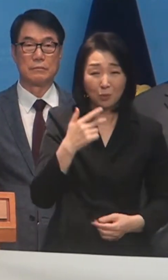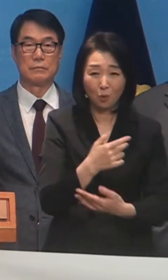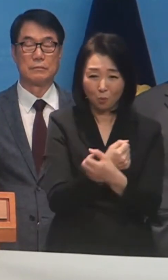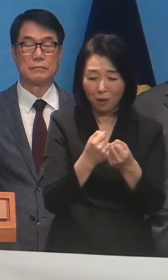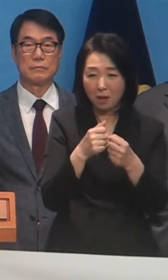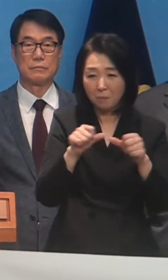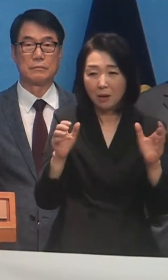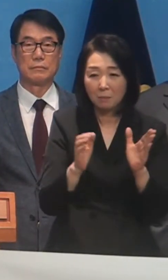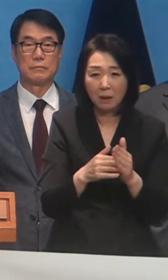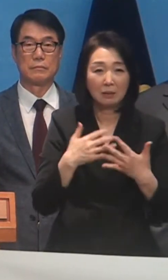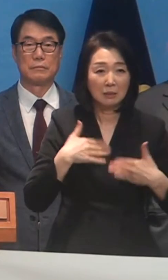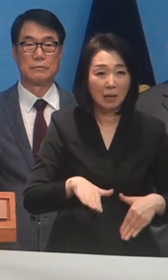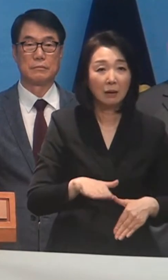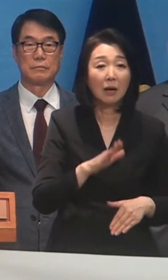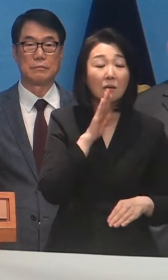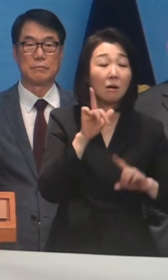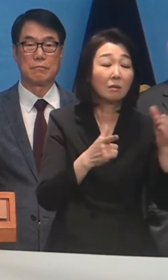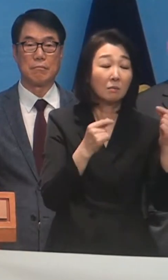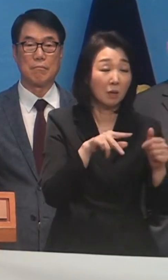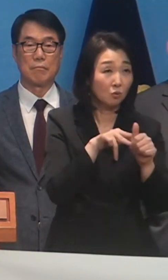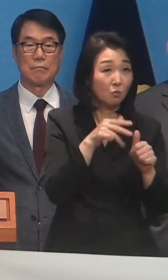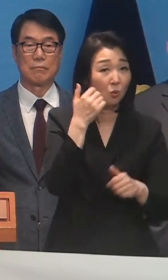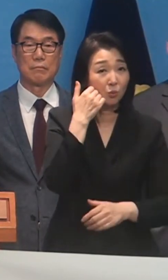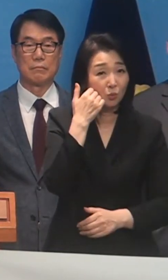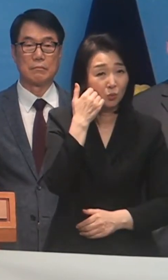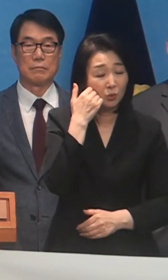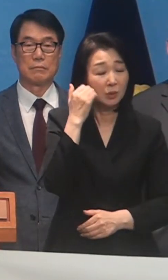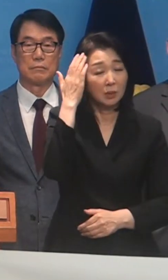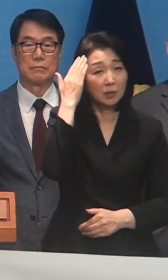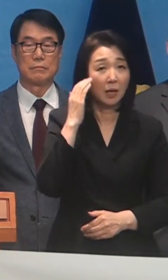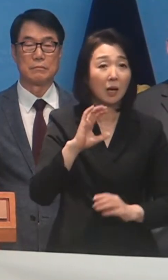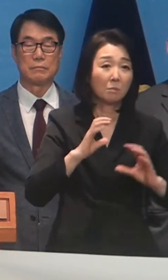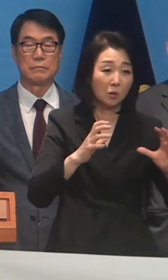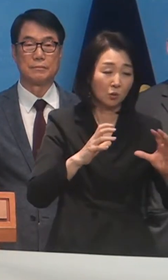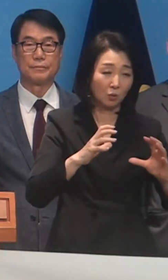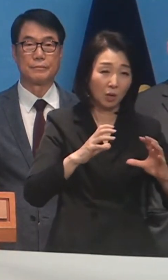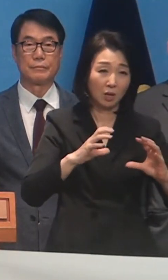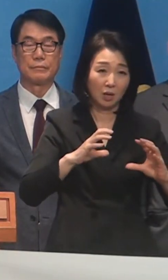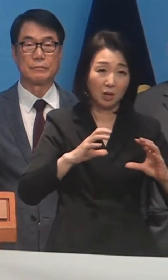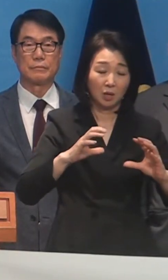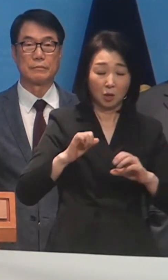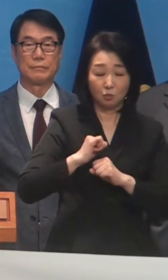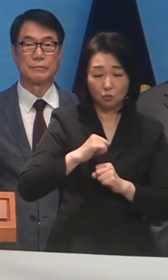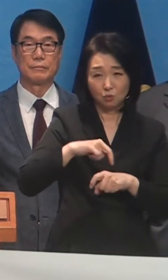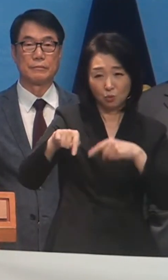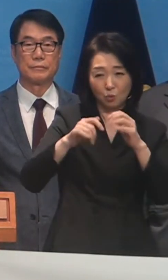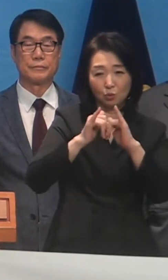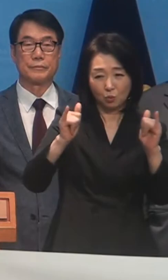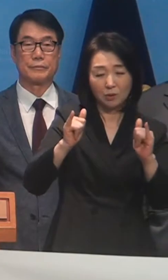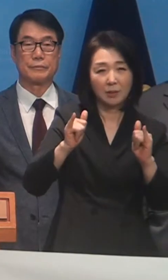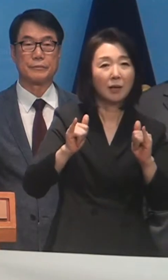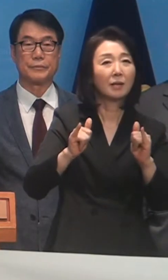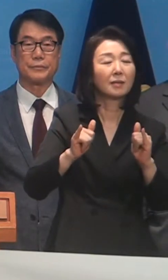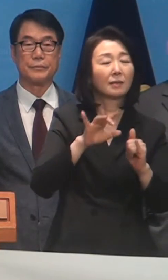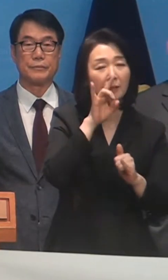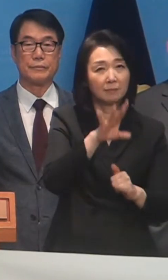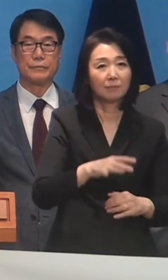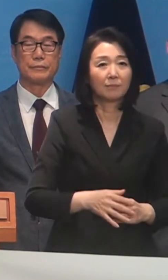약화 등을 현실화시킬 수 있는 후보가 대한민국의 국군 통수권자가 되어서는 절대 안